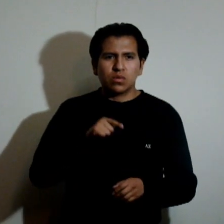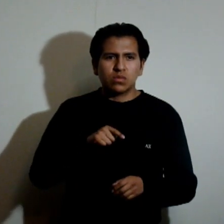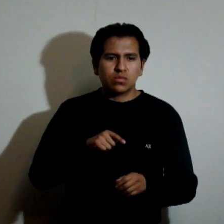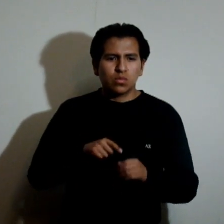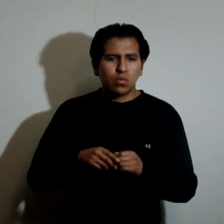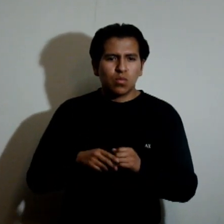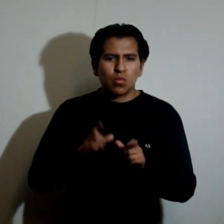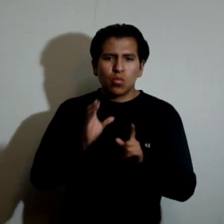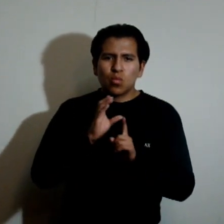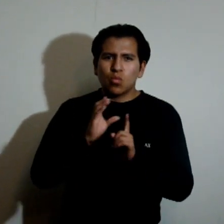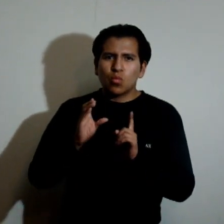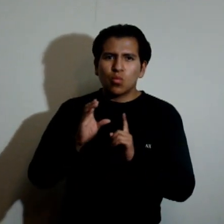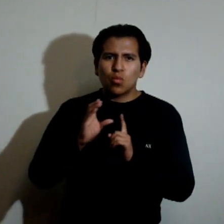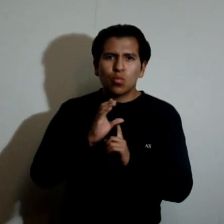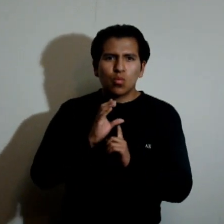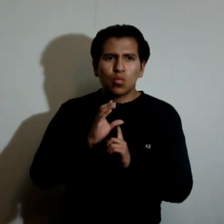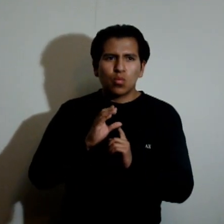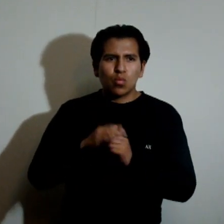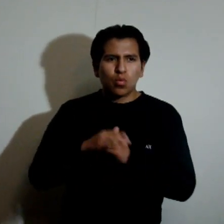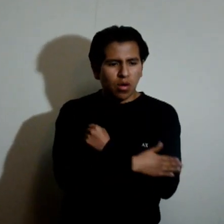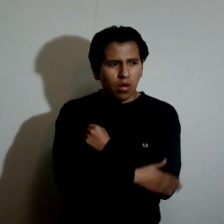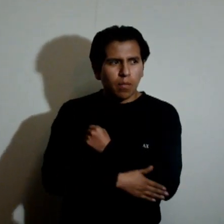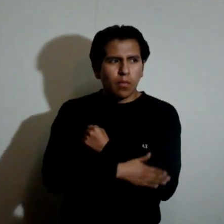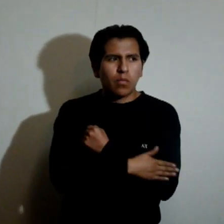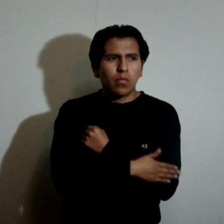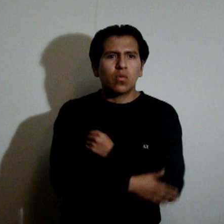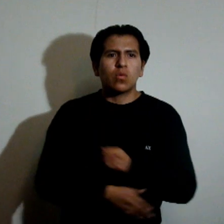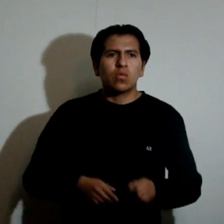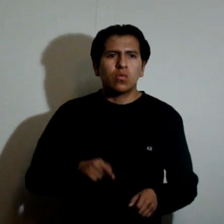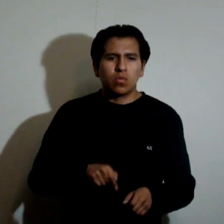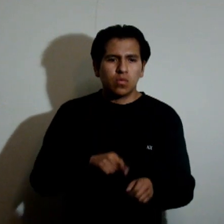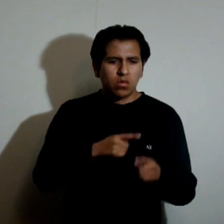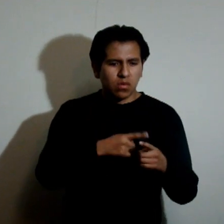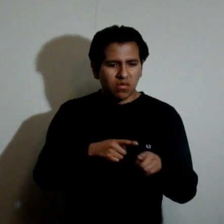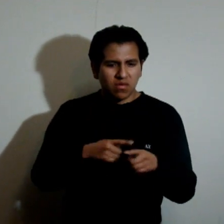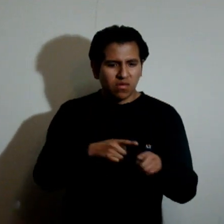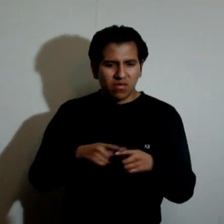Es una leyenda de 8 que corresponden al texto.